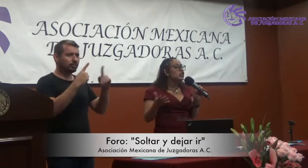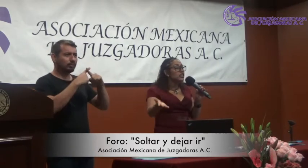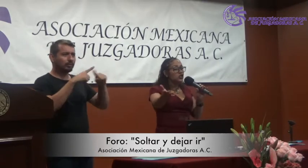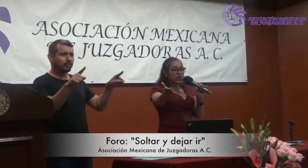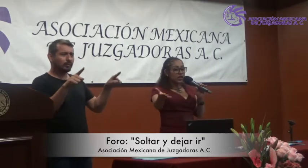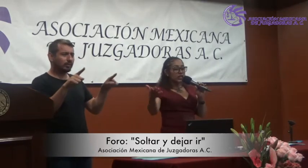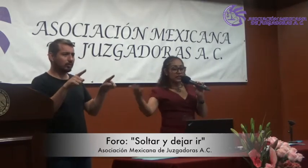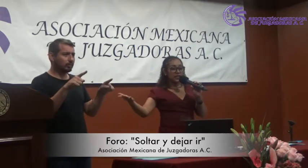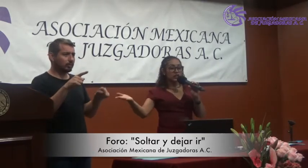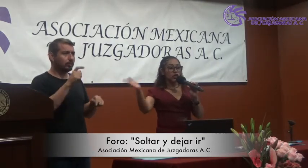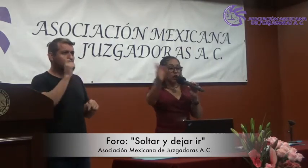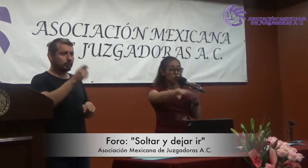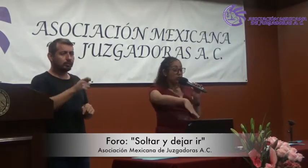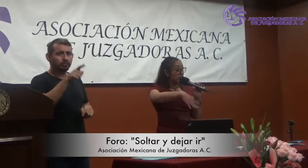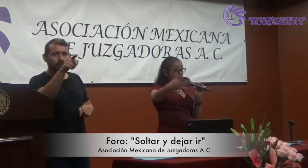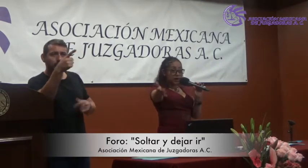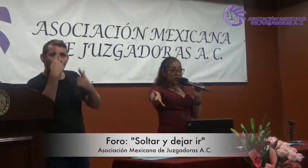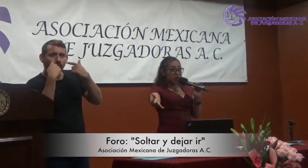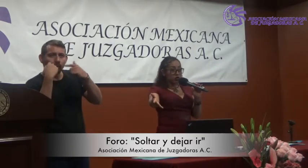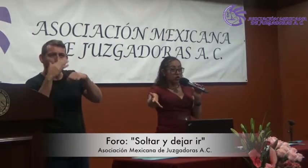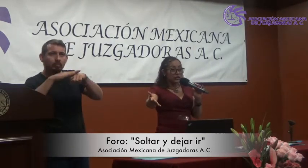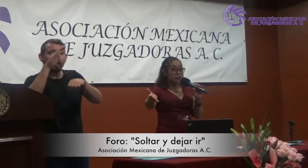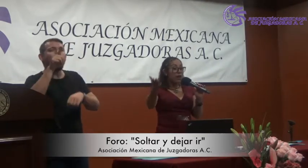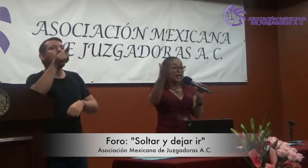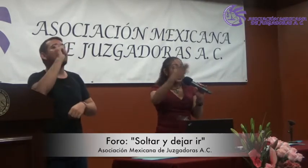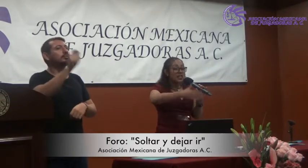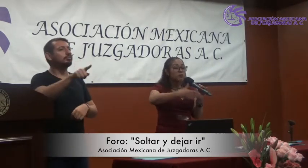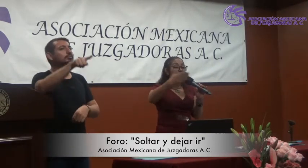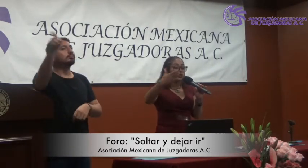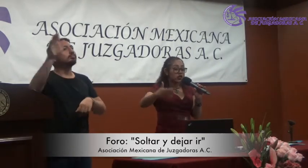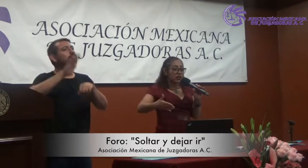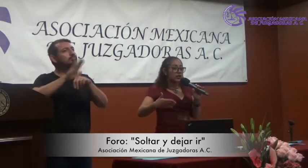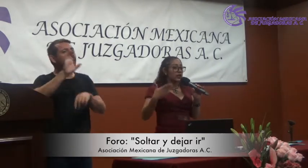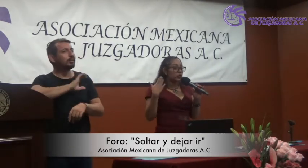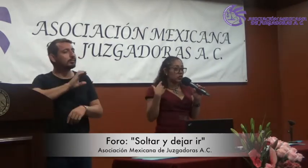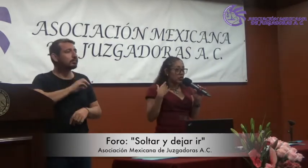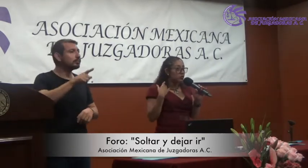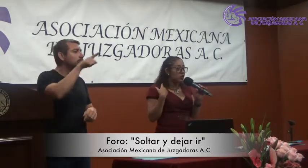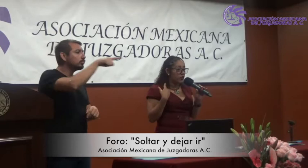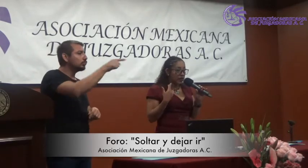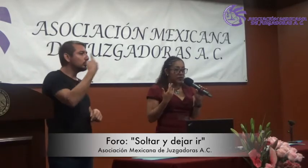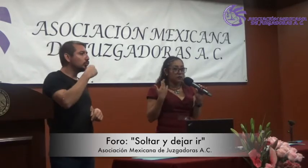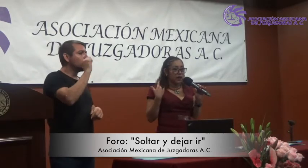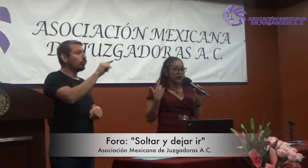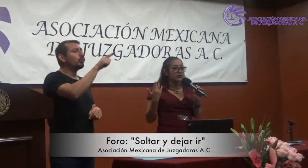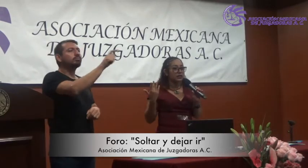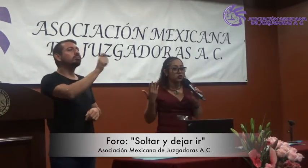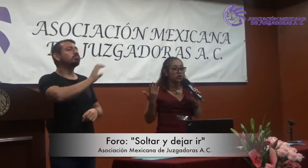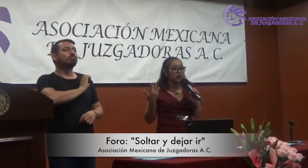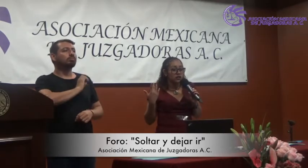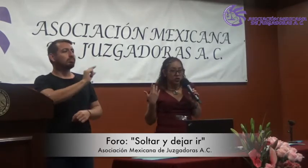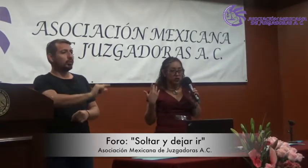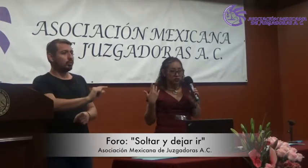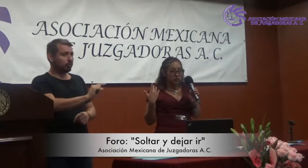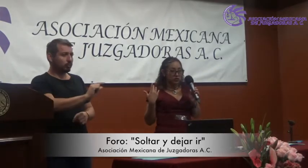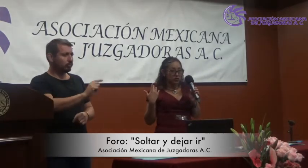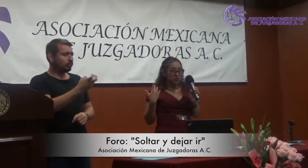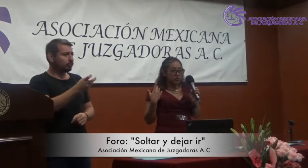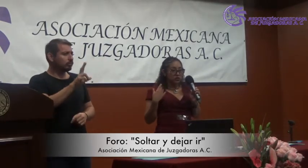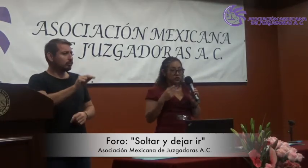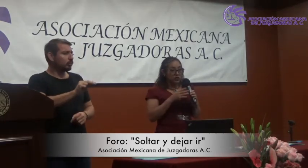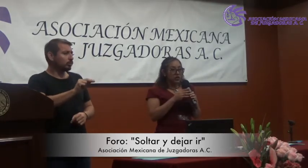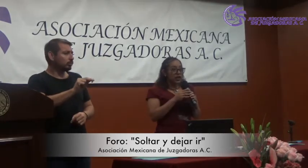Y entonces no quiere decir eso, que uno esté bien, que otro esté mal. Cada persona tiene su ritmo diferente para este asunto del duelo.